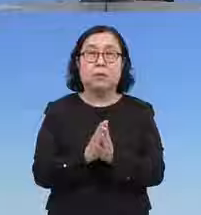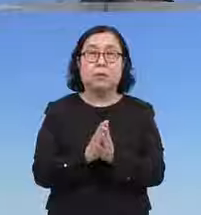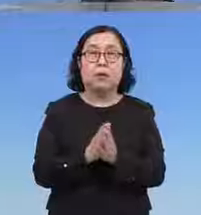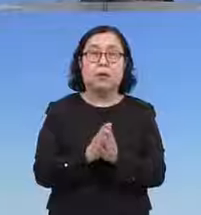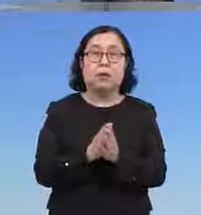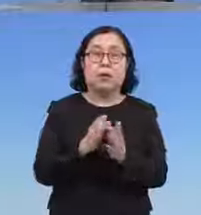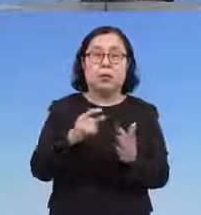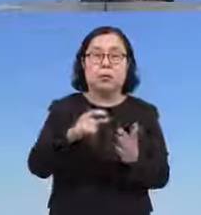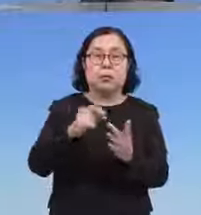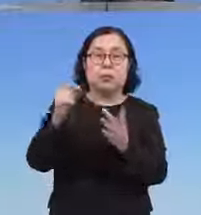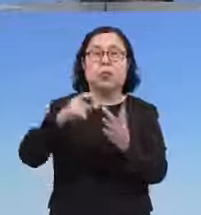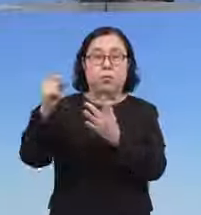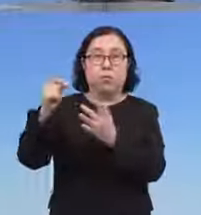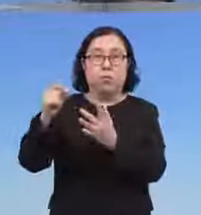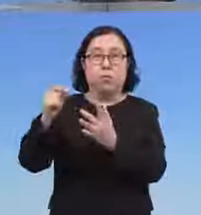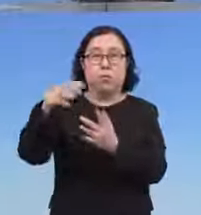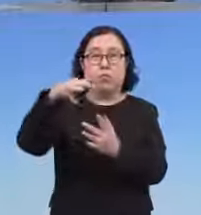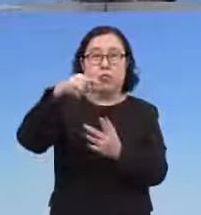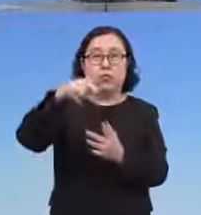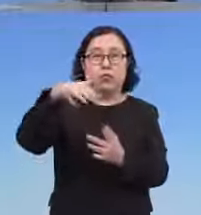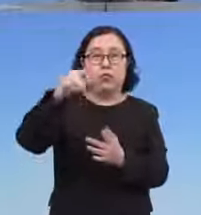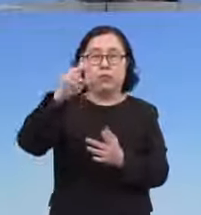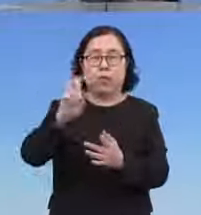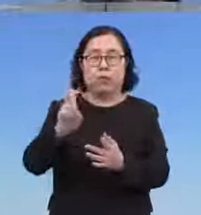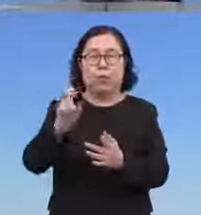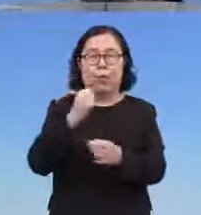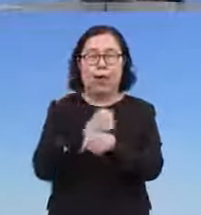많아지면 추첨으로 결정할지 모르겠다고.